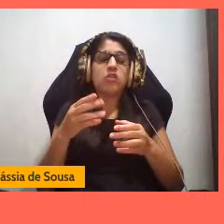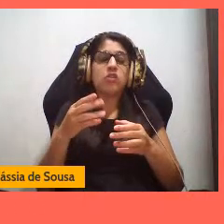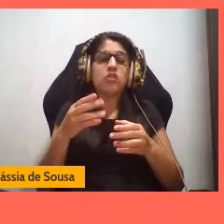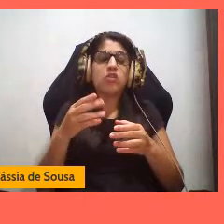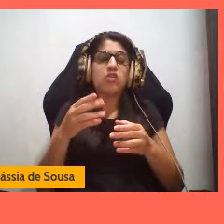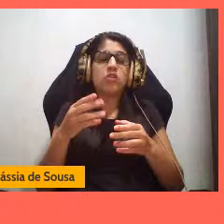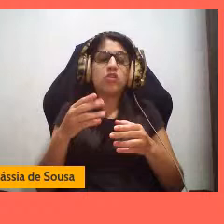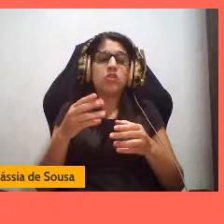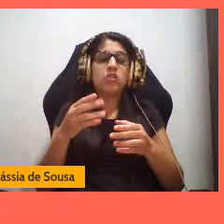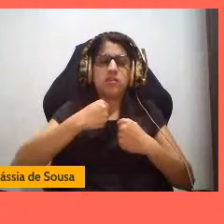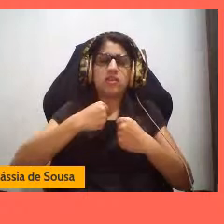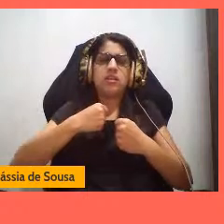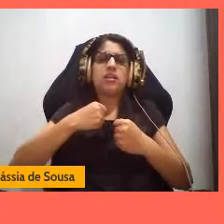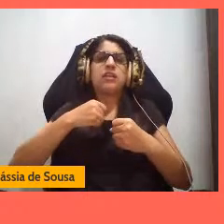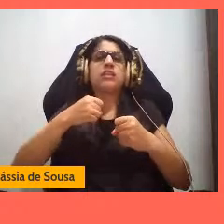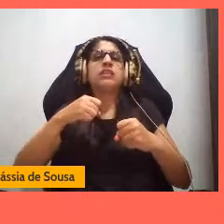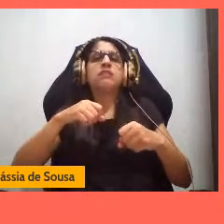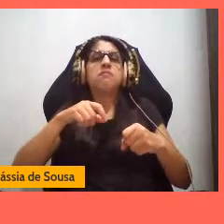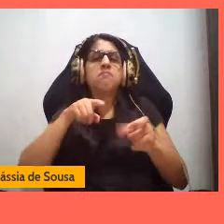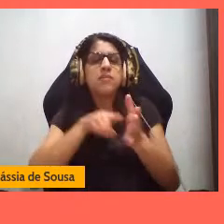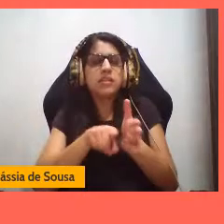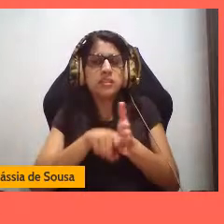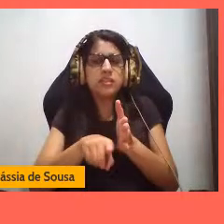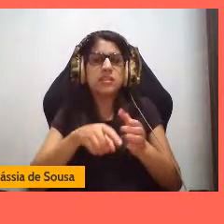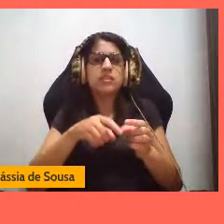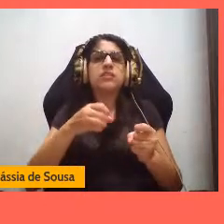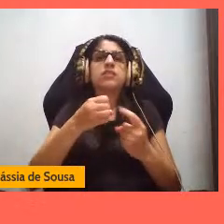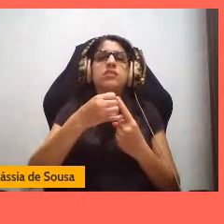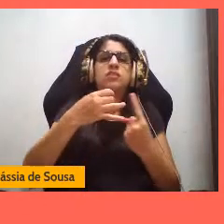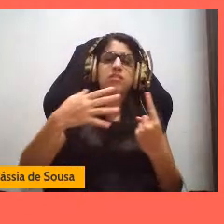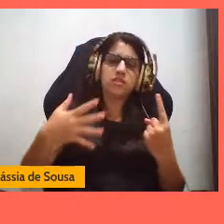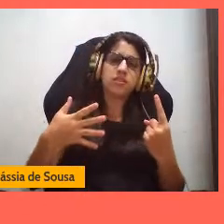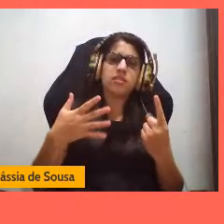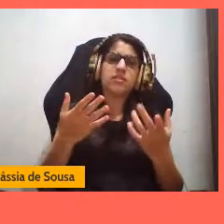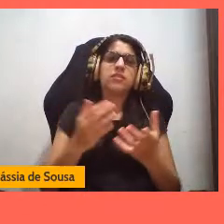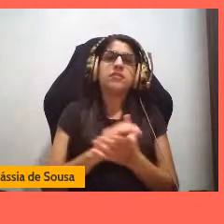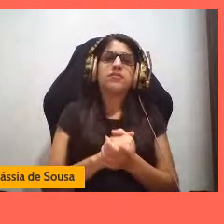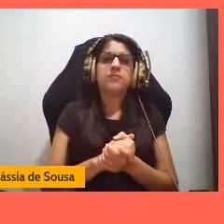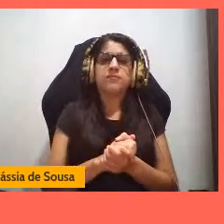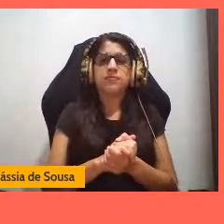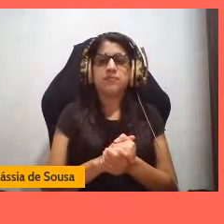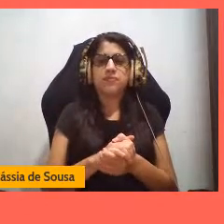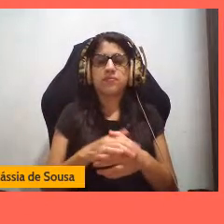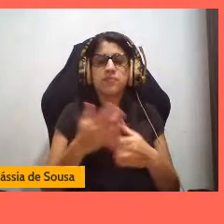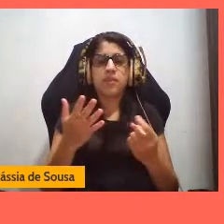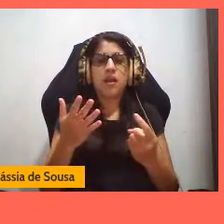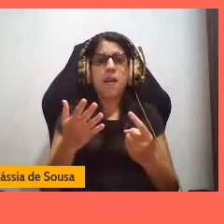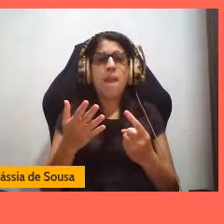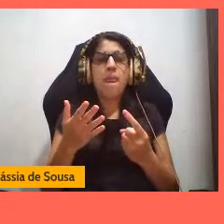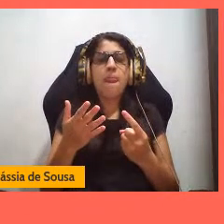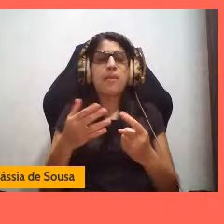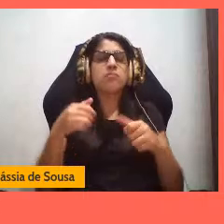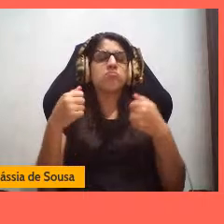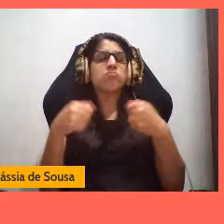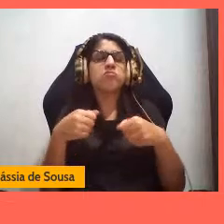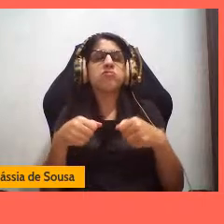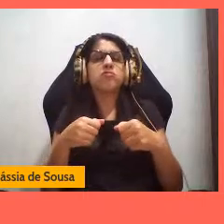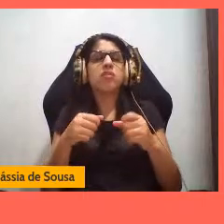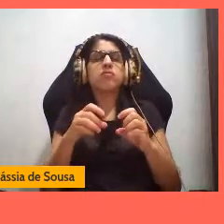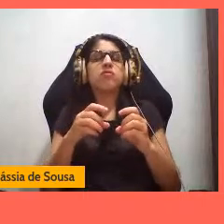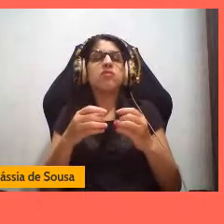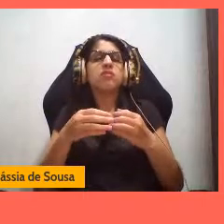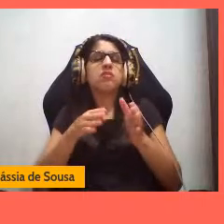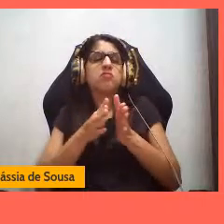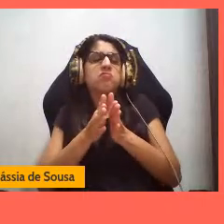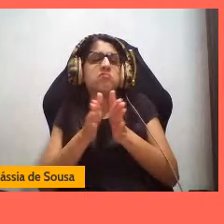pesquisa, extensão, e quanto esses pilares eles se encontram. Né? Não precisa a gente estar trabalhando de forma tão separada, mas